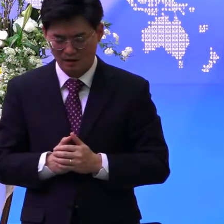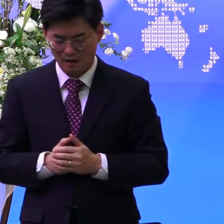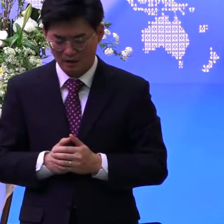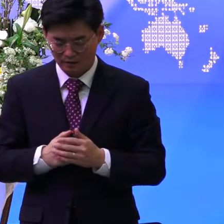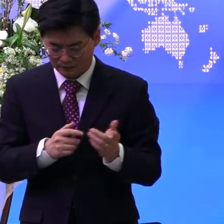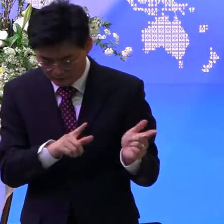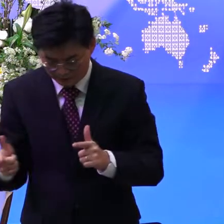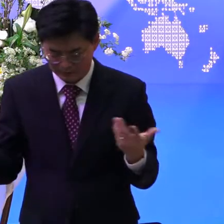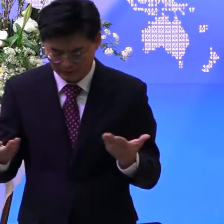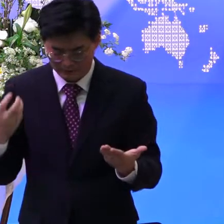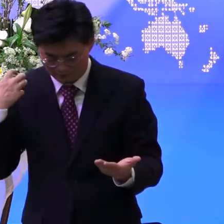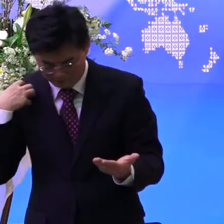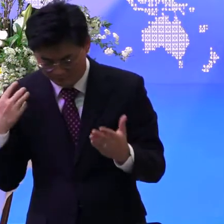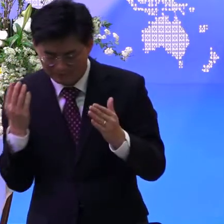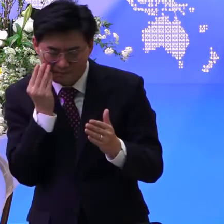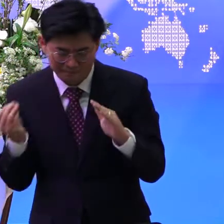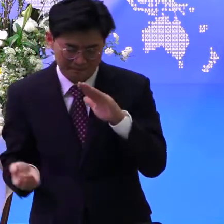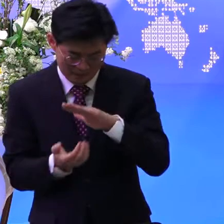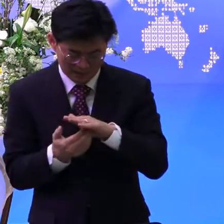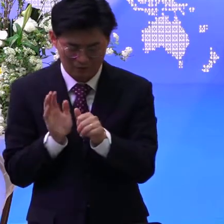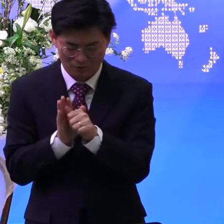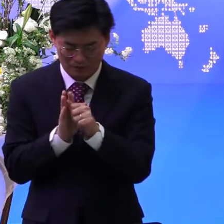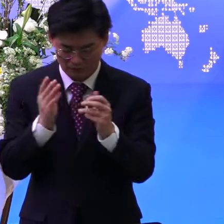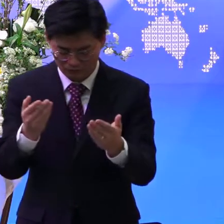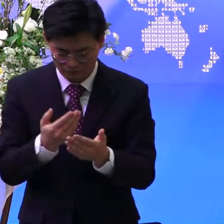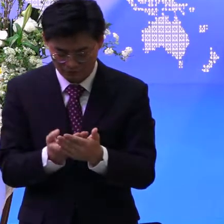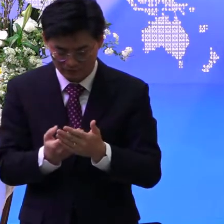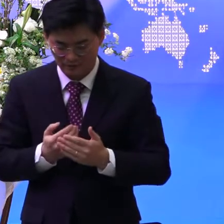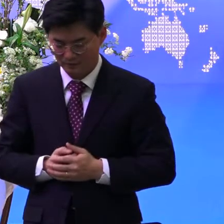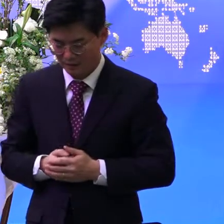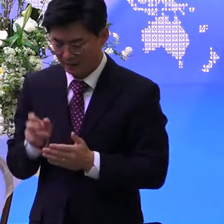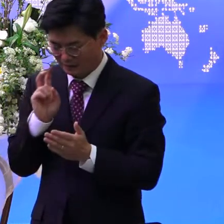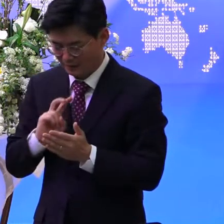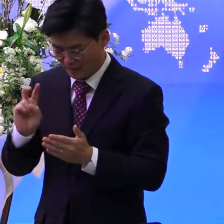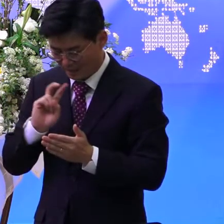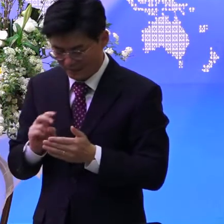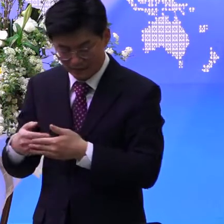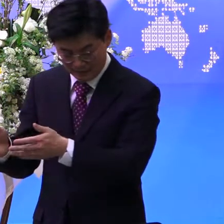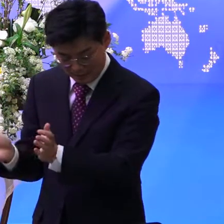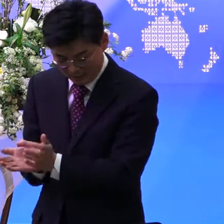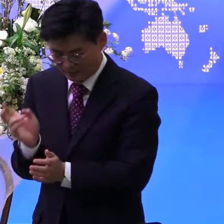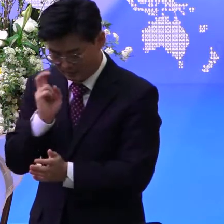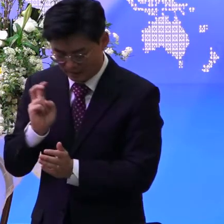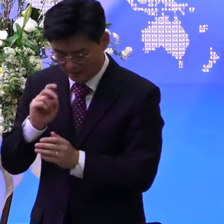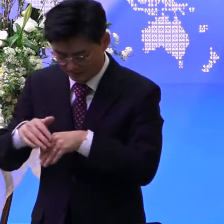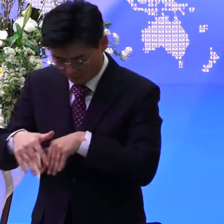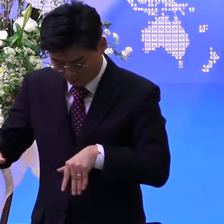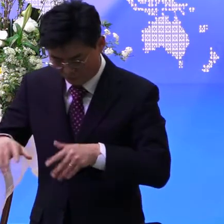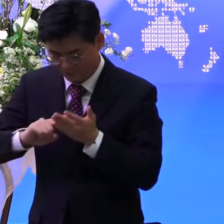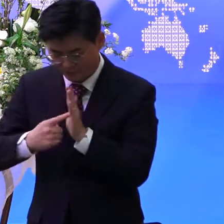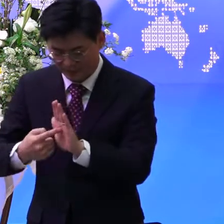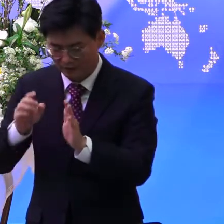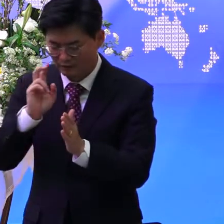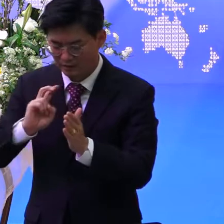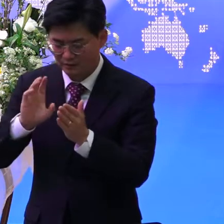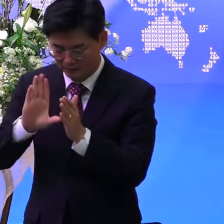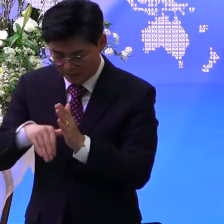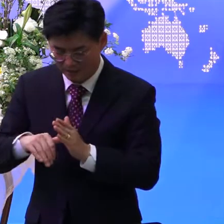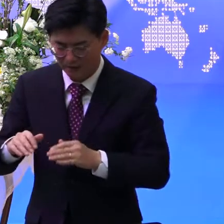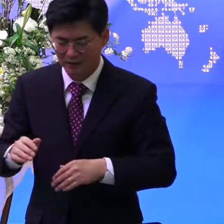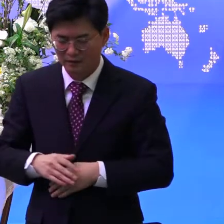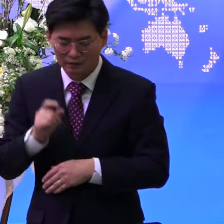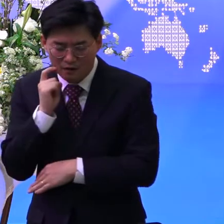감당하게 하여 주시옵소서. 아니와 에스다가 드리는 찬양을 하나님 홀로 영광 받으시고 그에게도 좋은 기쁨이 되게